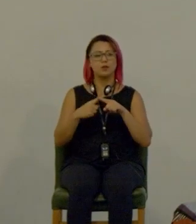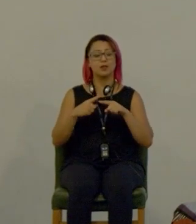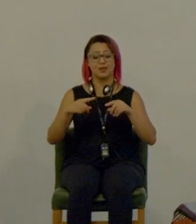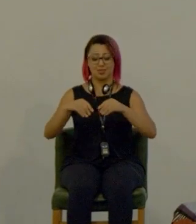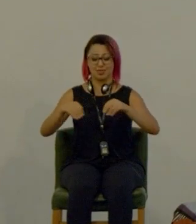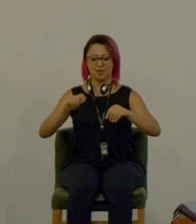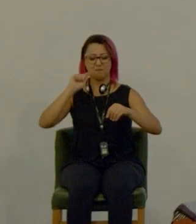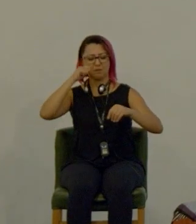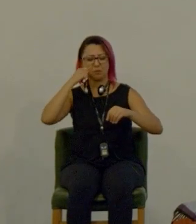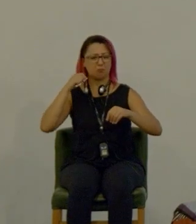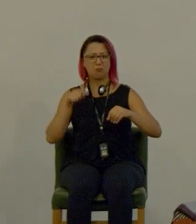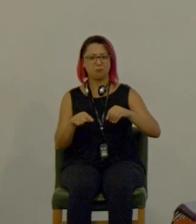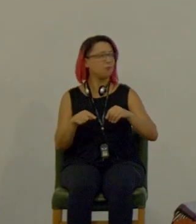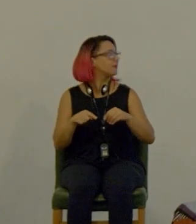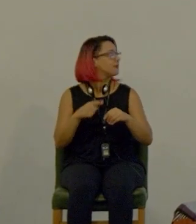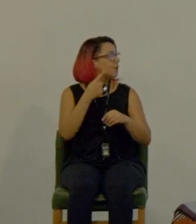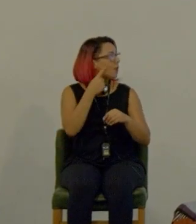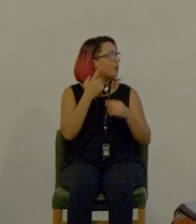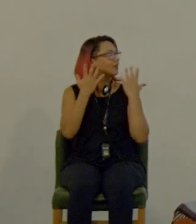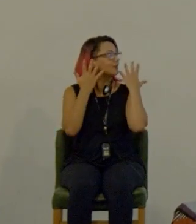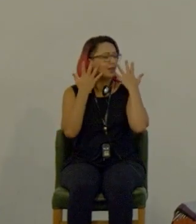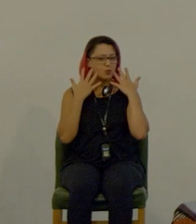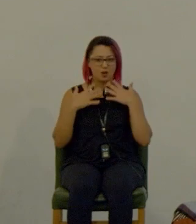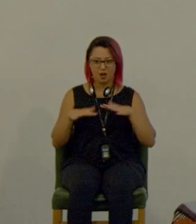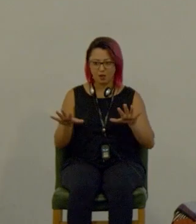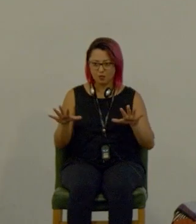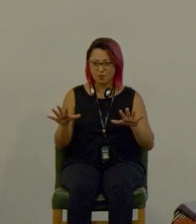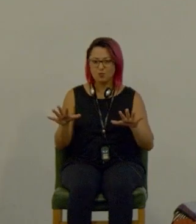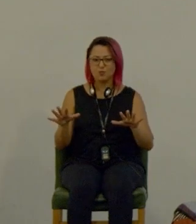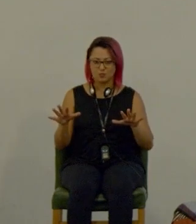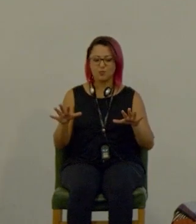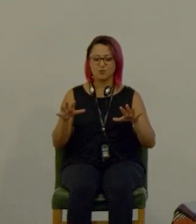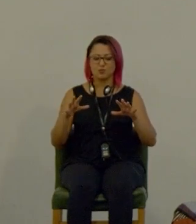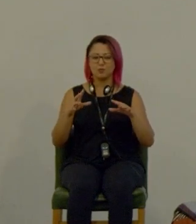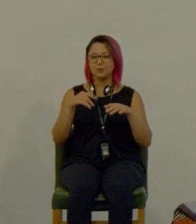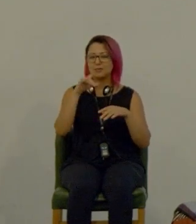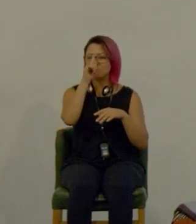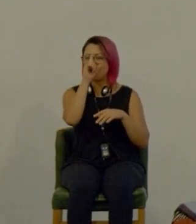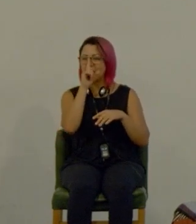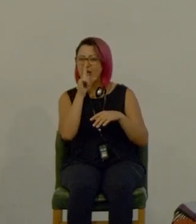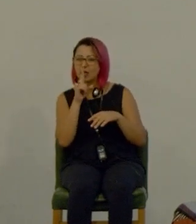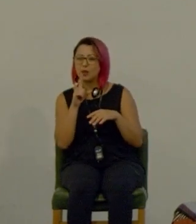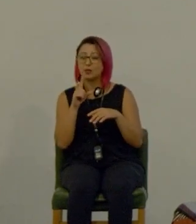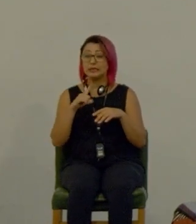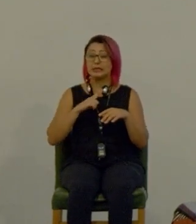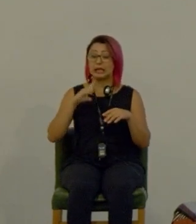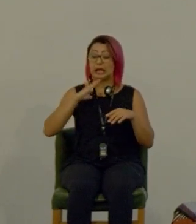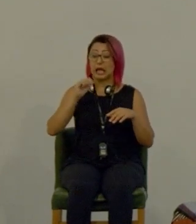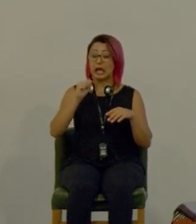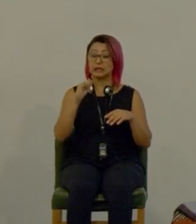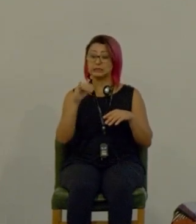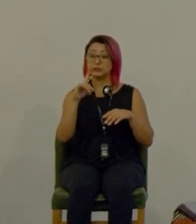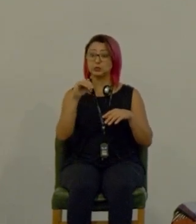terra preta, por exemplo, né? Esse aqui é o solo natural dessa região, que é um solo amarelo, que é um solo muito ácido, é um latossolo,